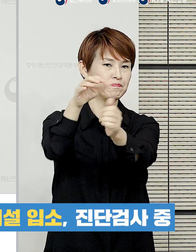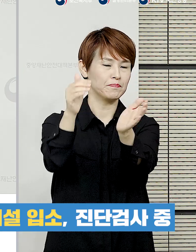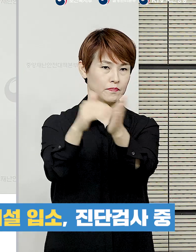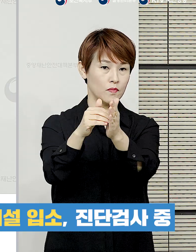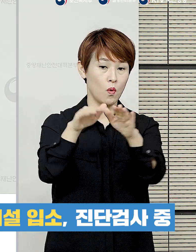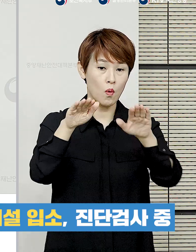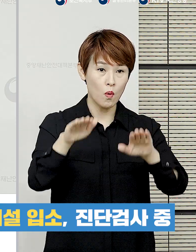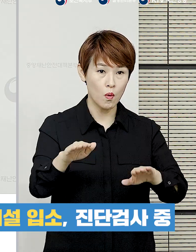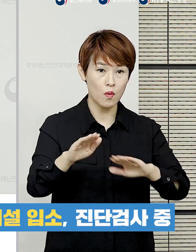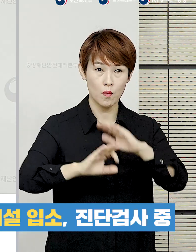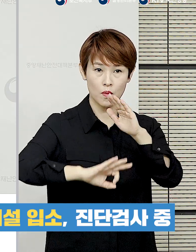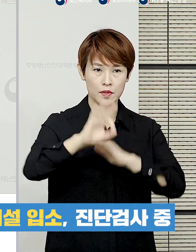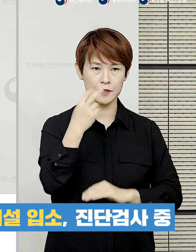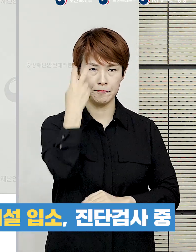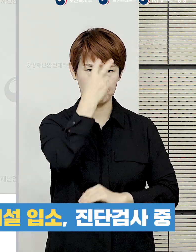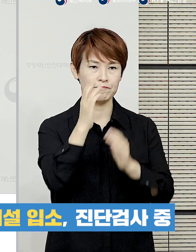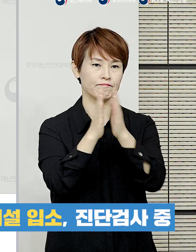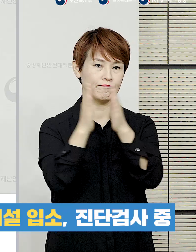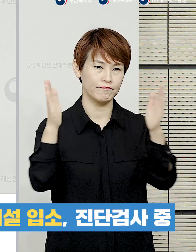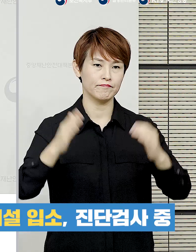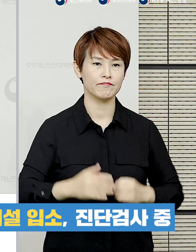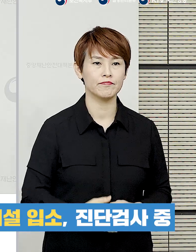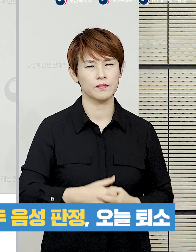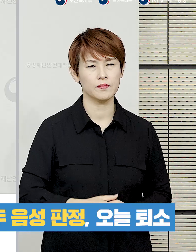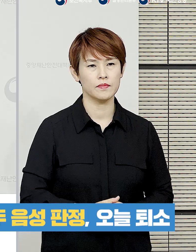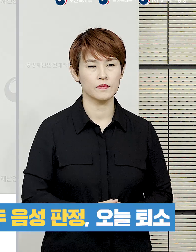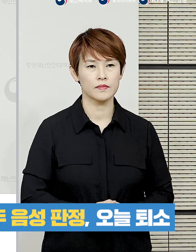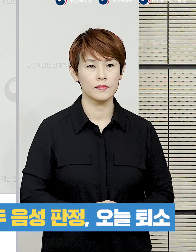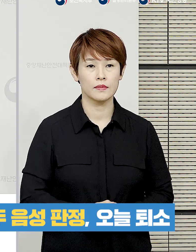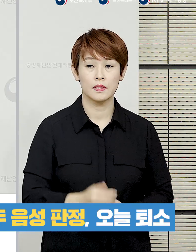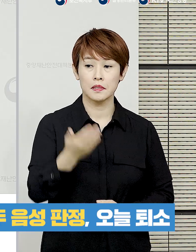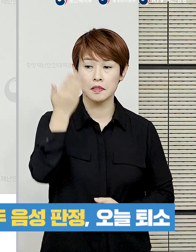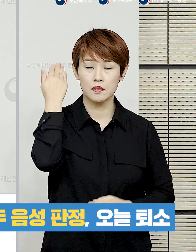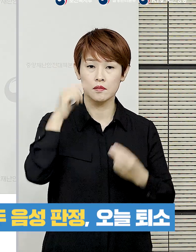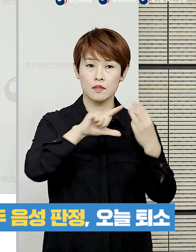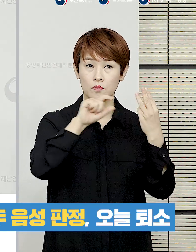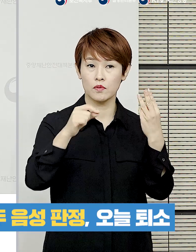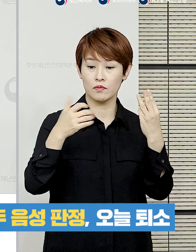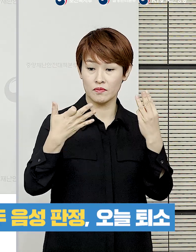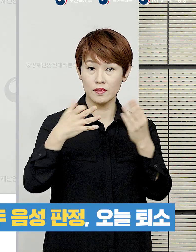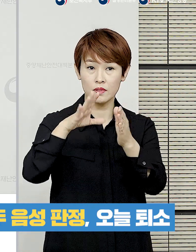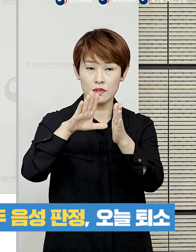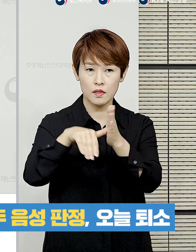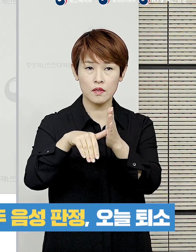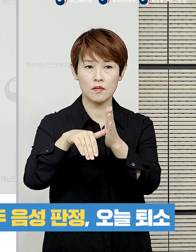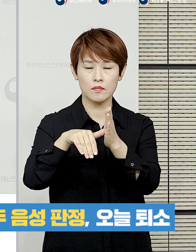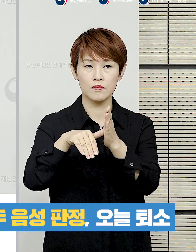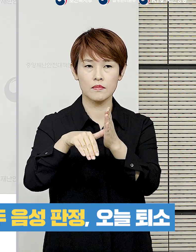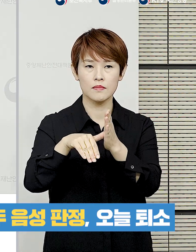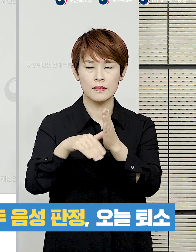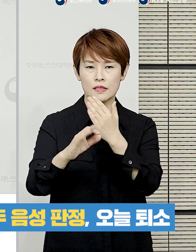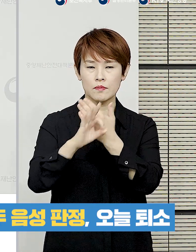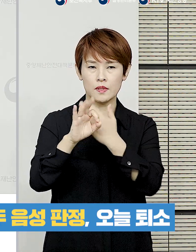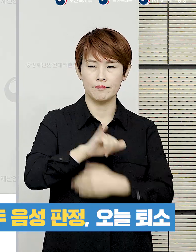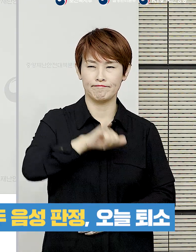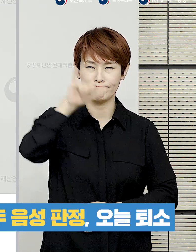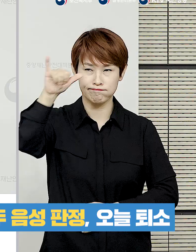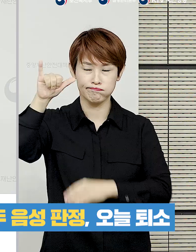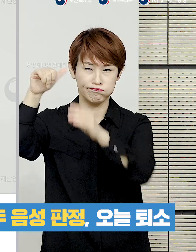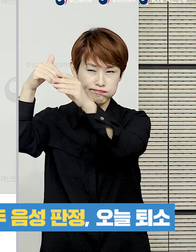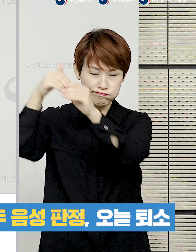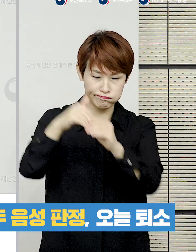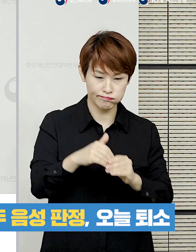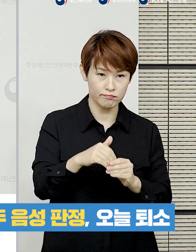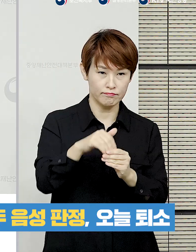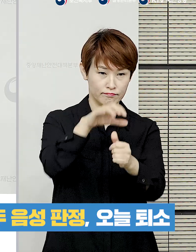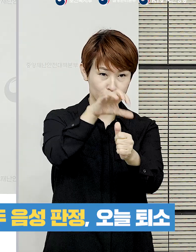입소하였고 오늘 오전부터 진단검사를 진행하고 있습니다. 한편 지난 3월 19일에 정부 임시항공편으로 귀국하여 시설